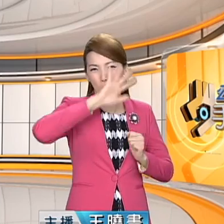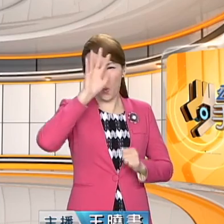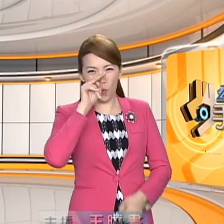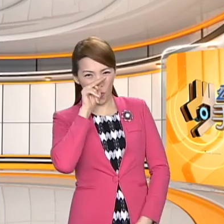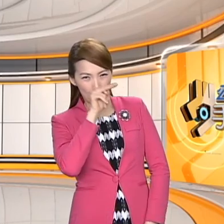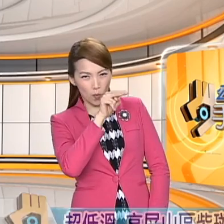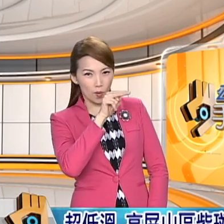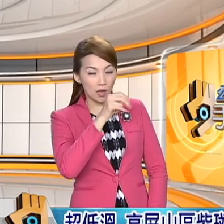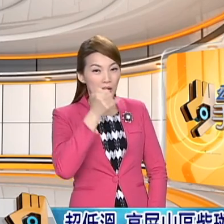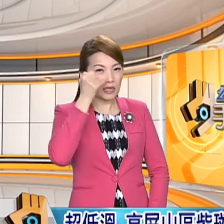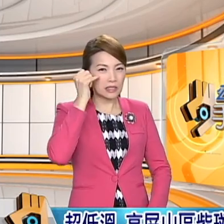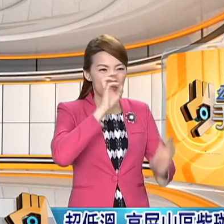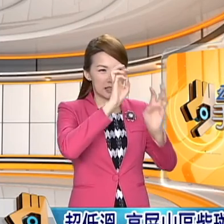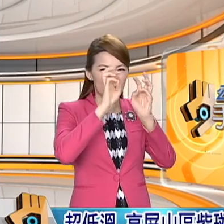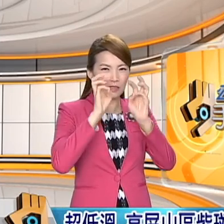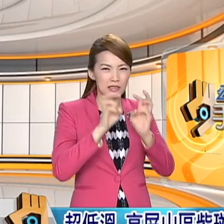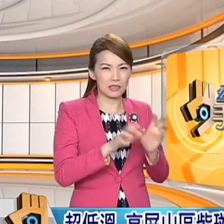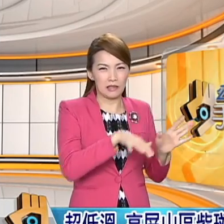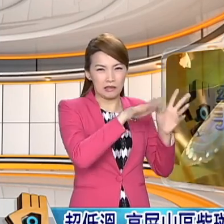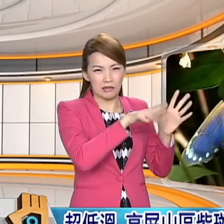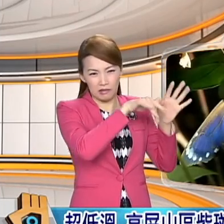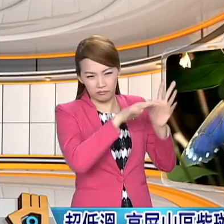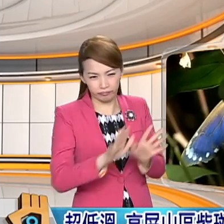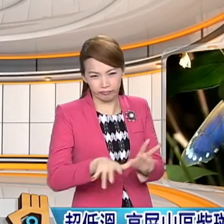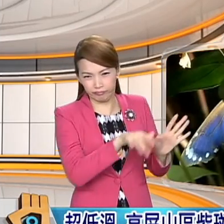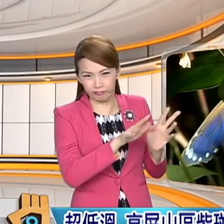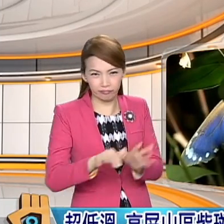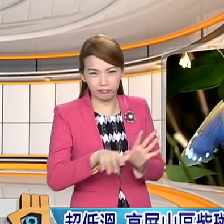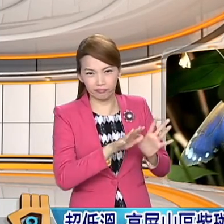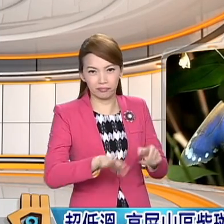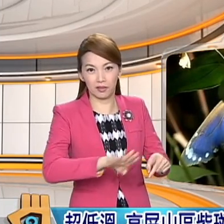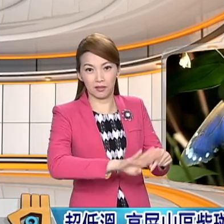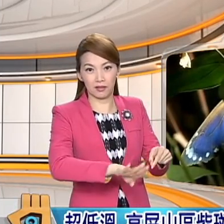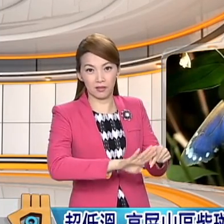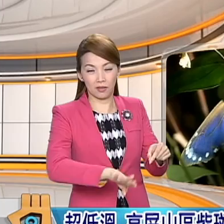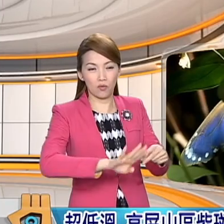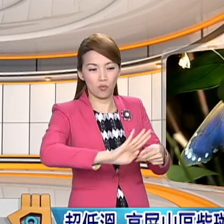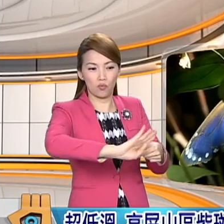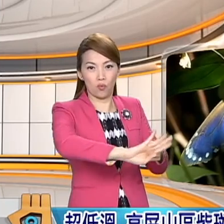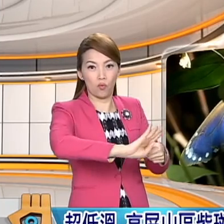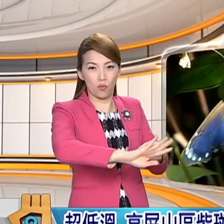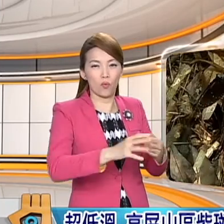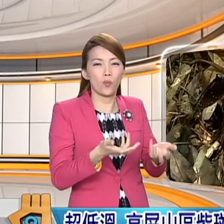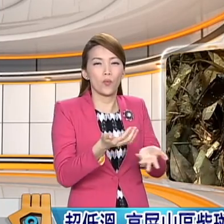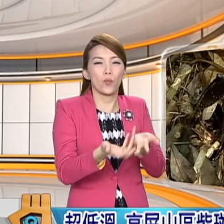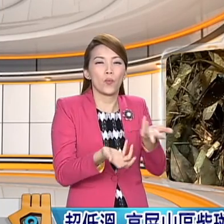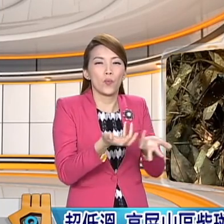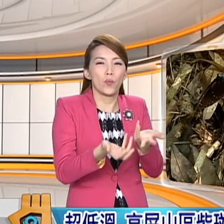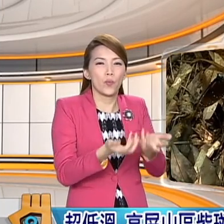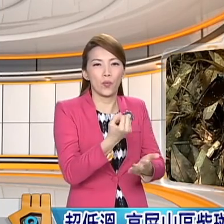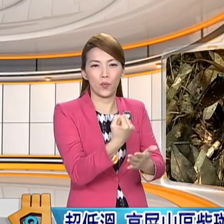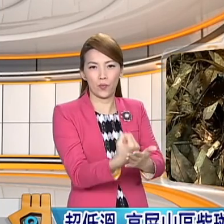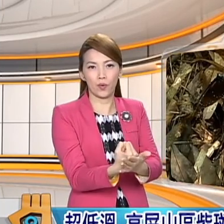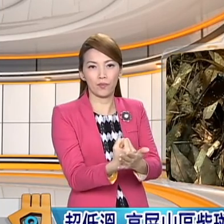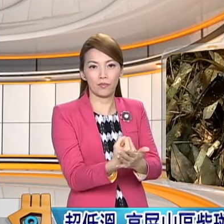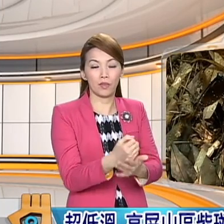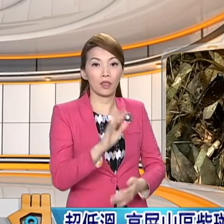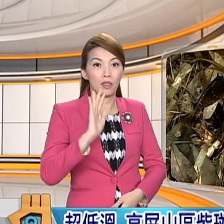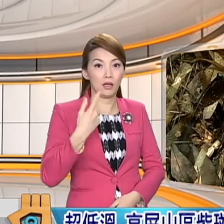每到冬天，成群的紫斑蝶会到南部和东部过冬。不过这次寒流来